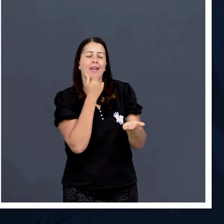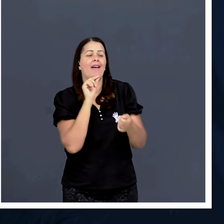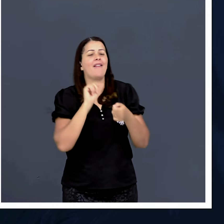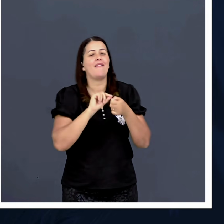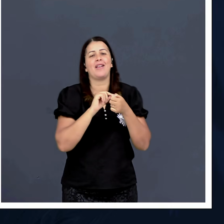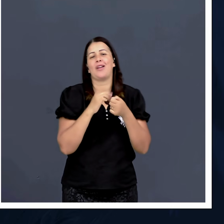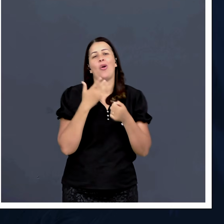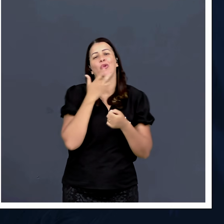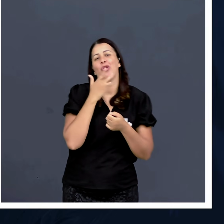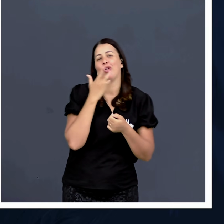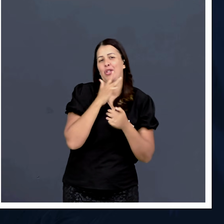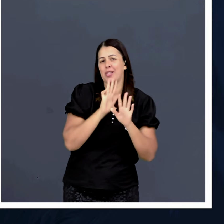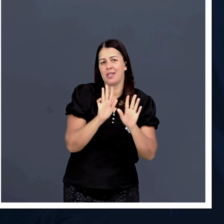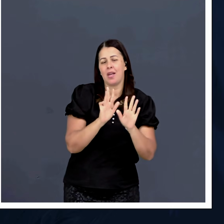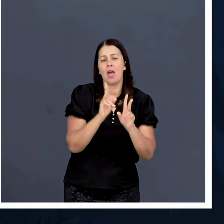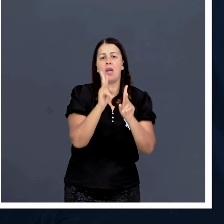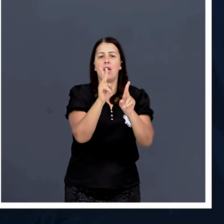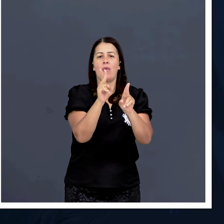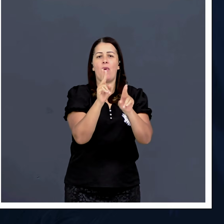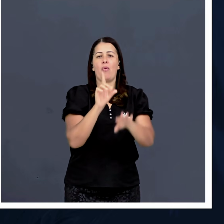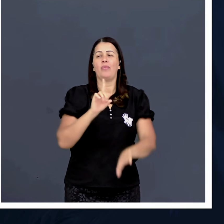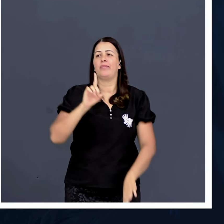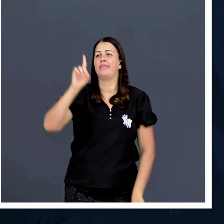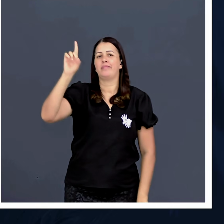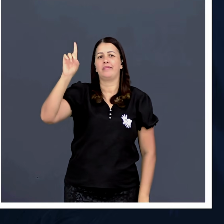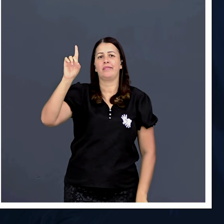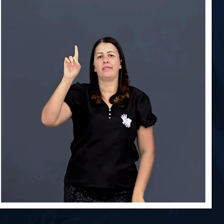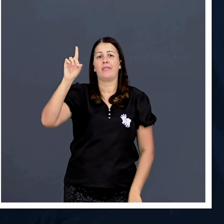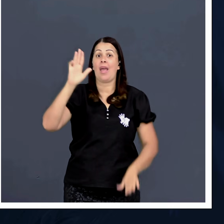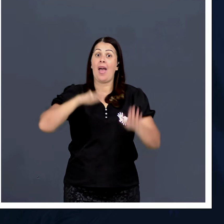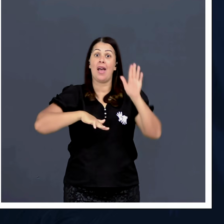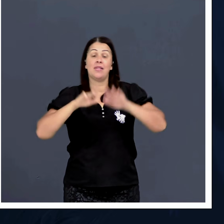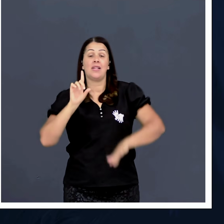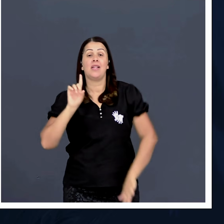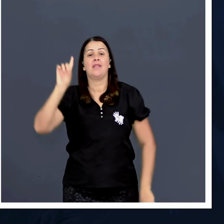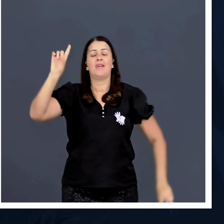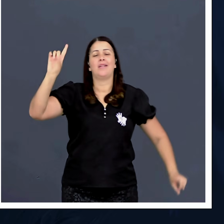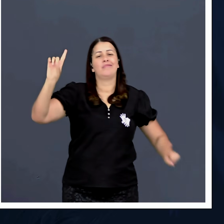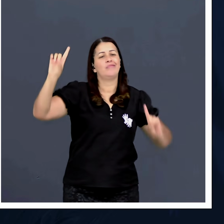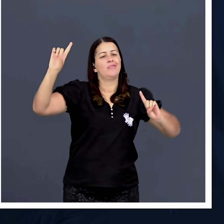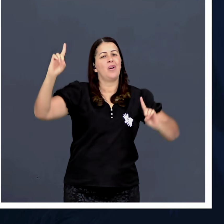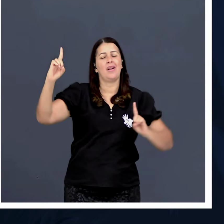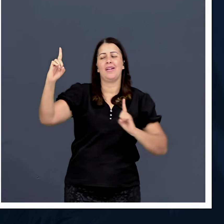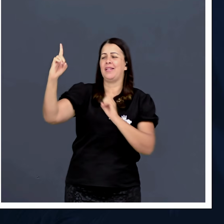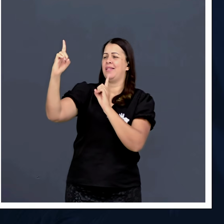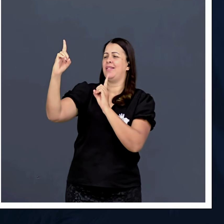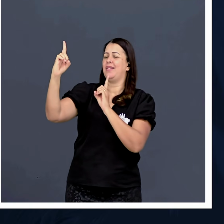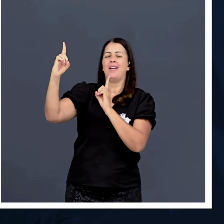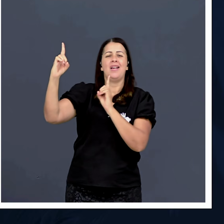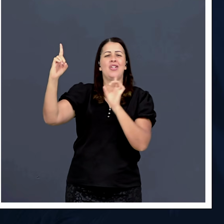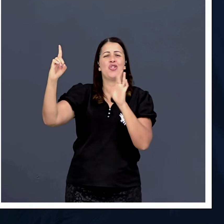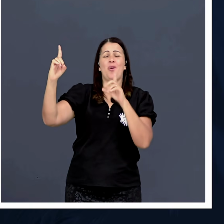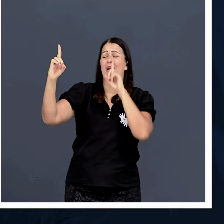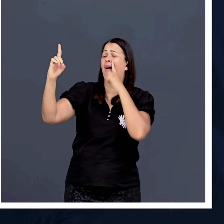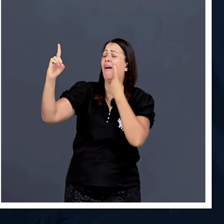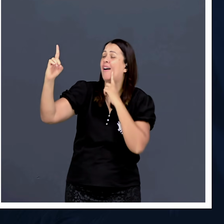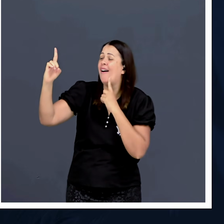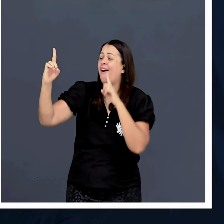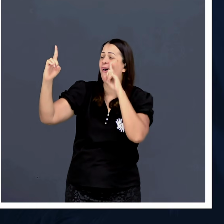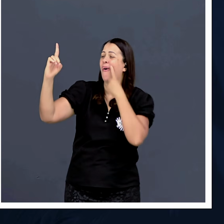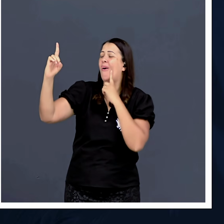delícia. A mesma coisa é o Senhor. Nem sempre nós vamos até ele para pedir. Mas nós vamos até ele para chorar